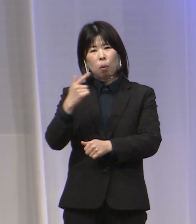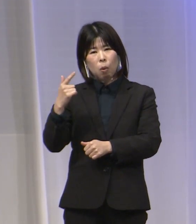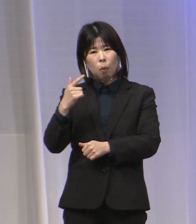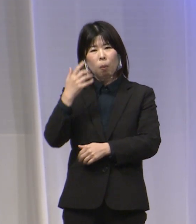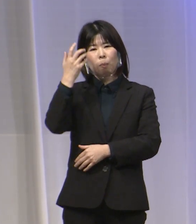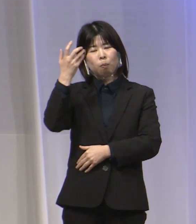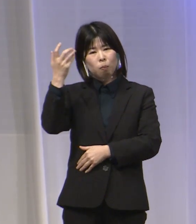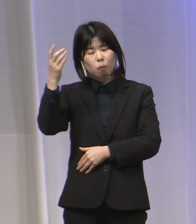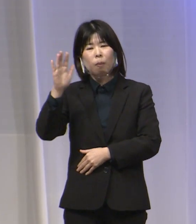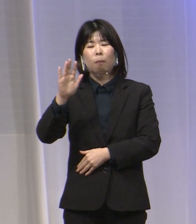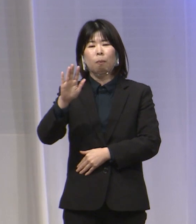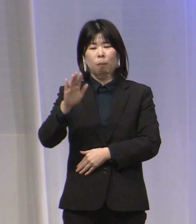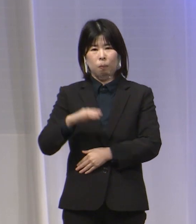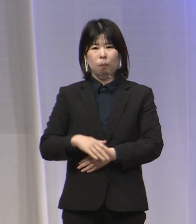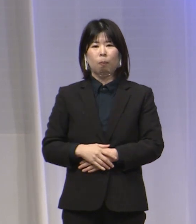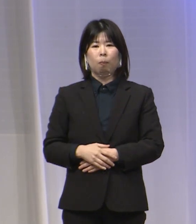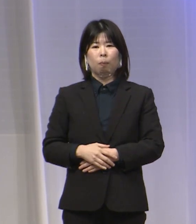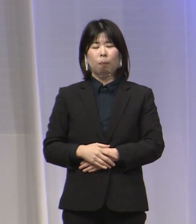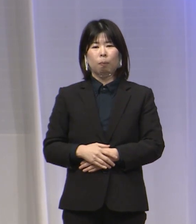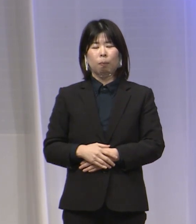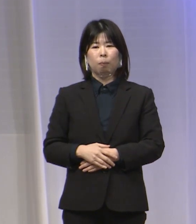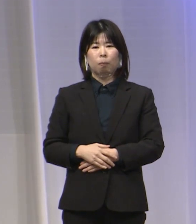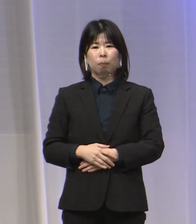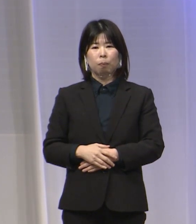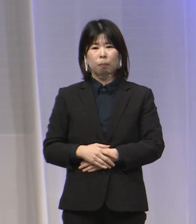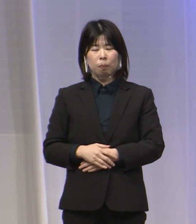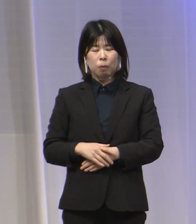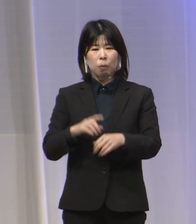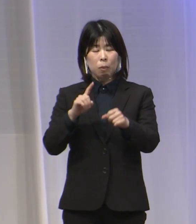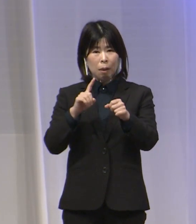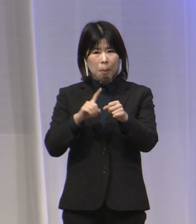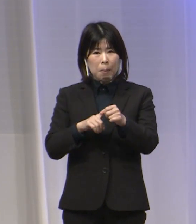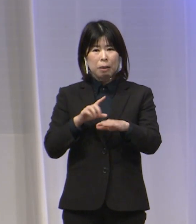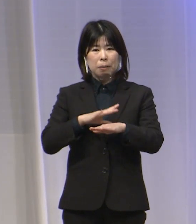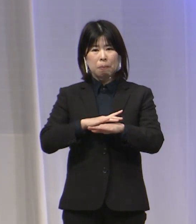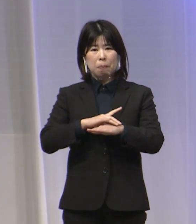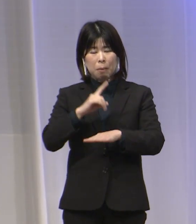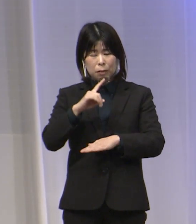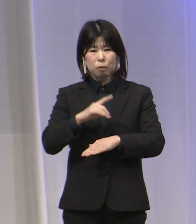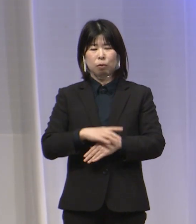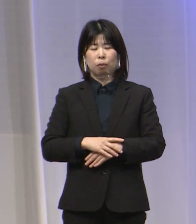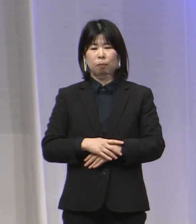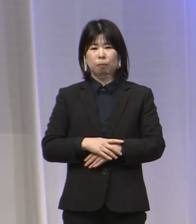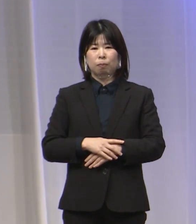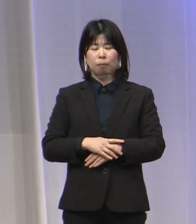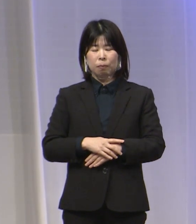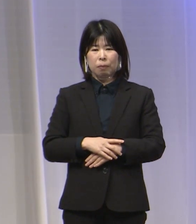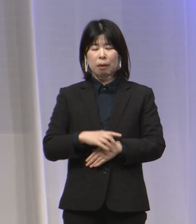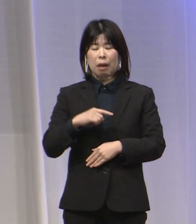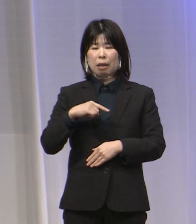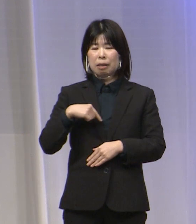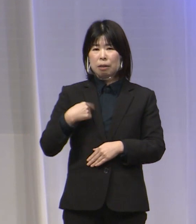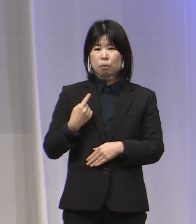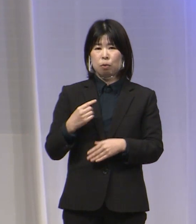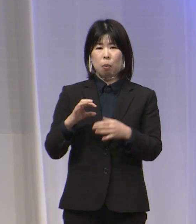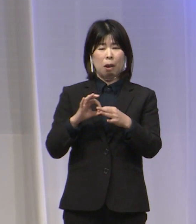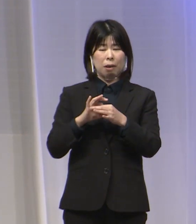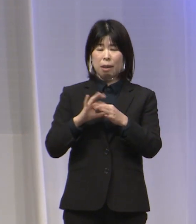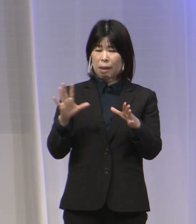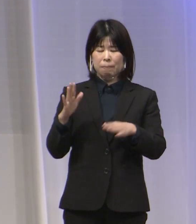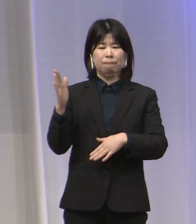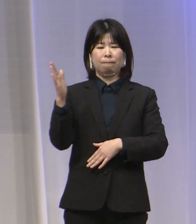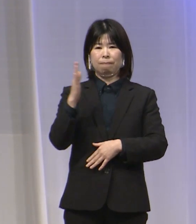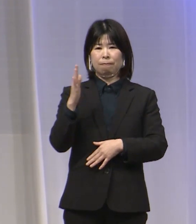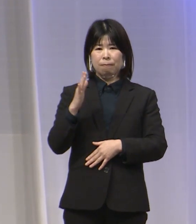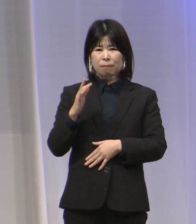ますそのためにまずはどのような事柄も他人ごとではなく自分ごとで